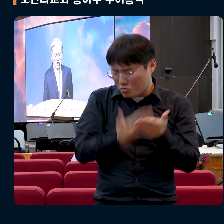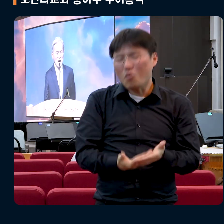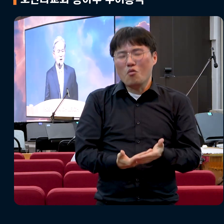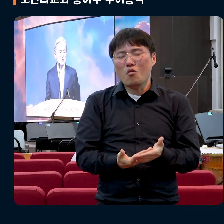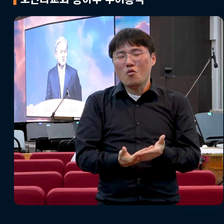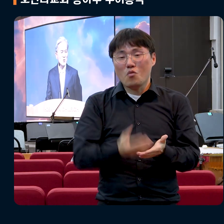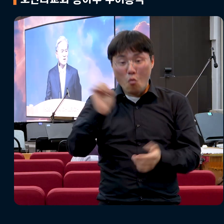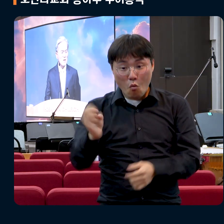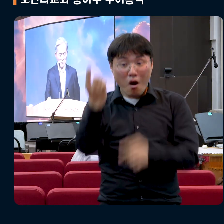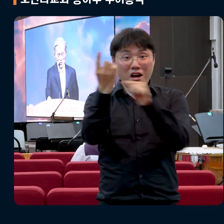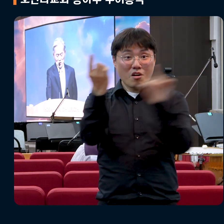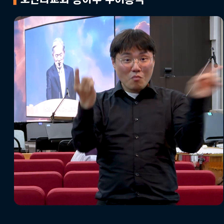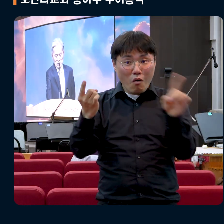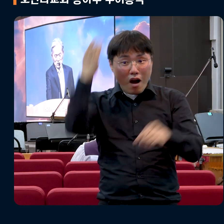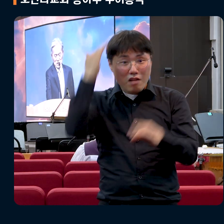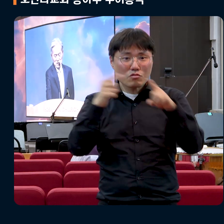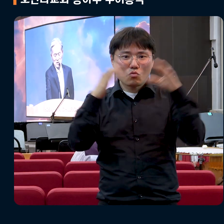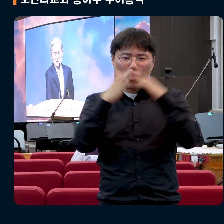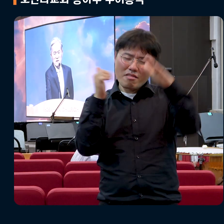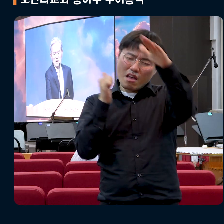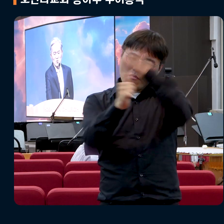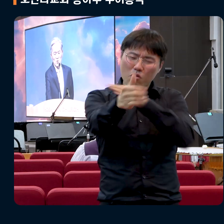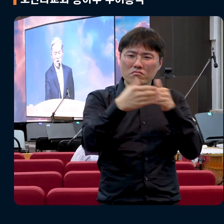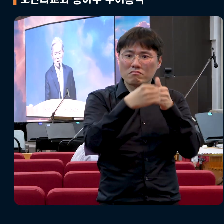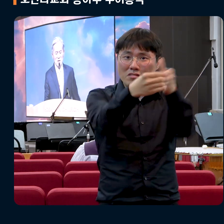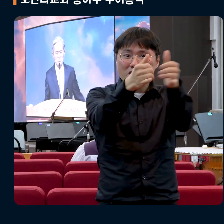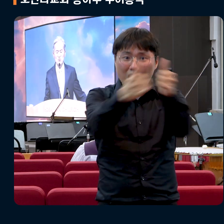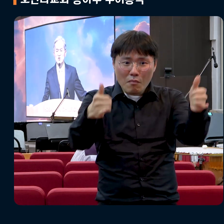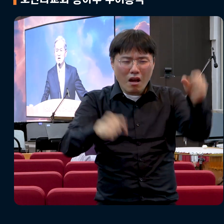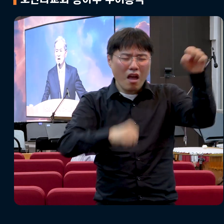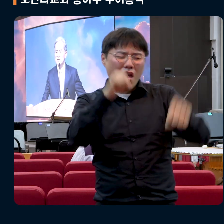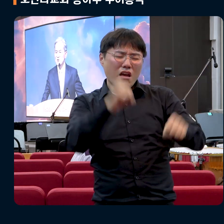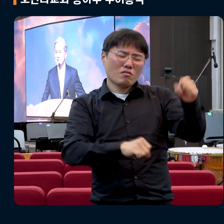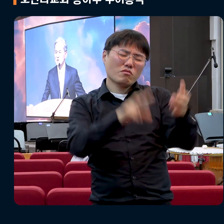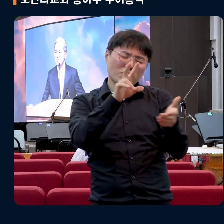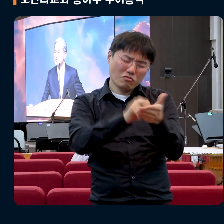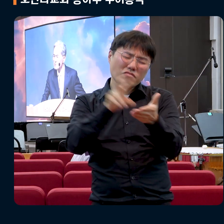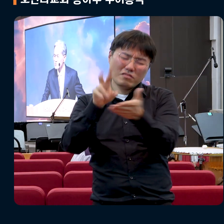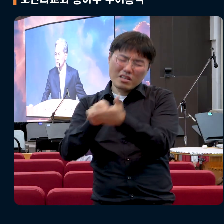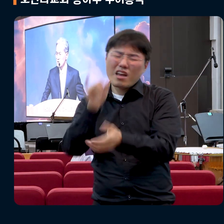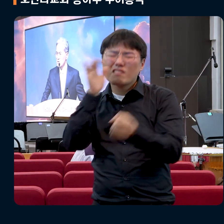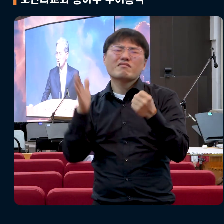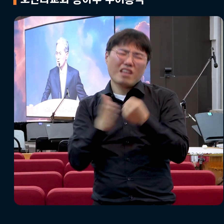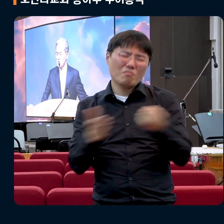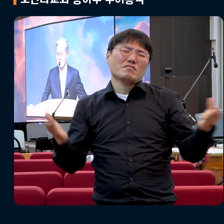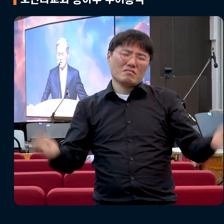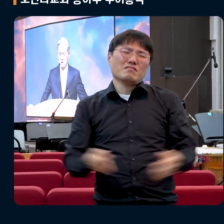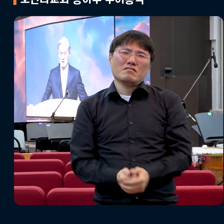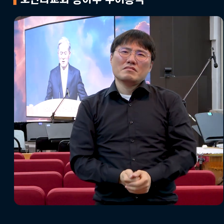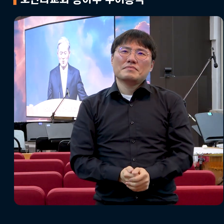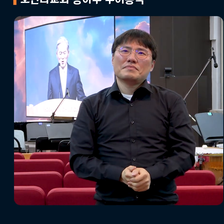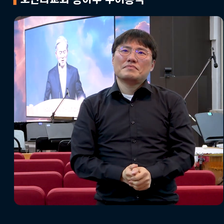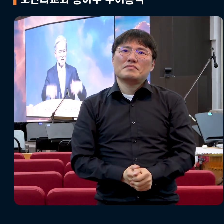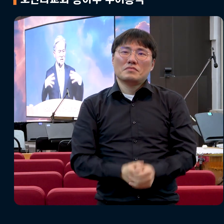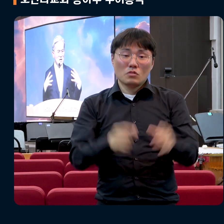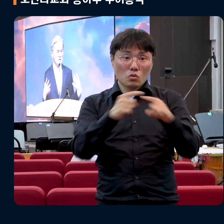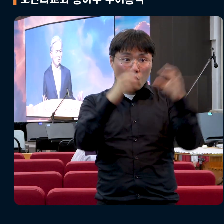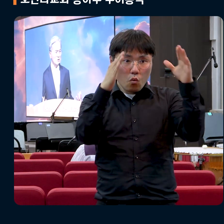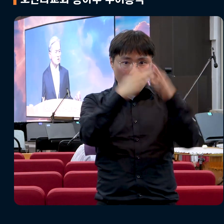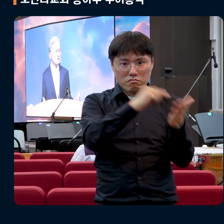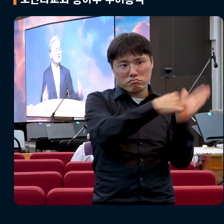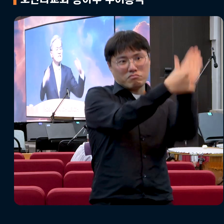것은 한국교회의 대표적인 리더들이 그 행동에 문제가 있었기 때문에 그렇습니다.